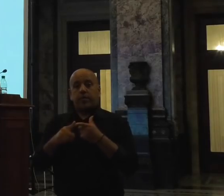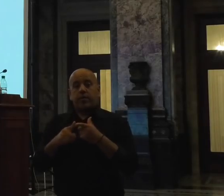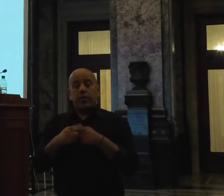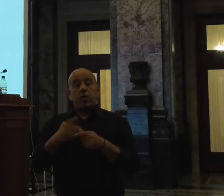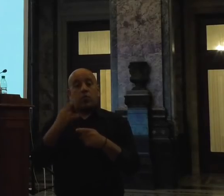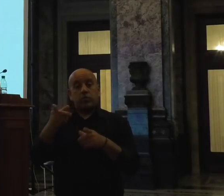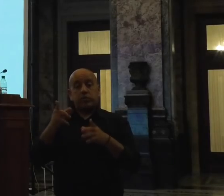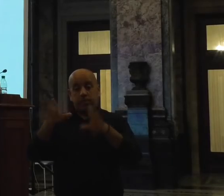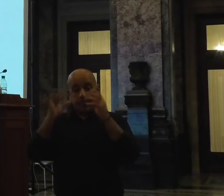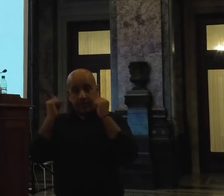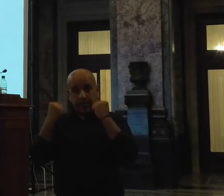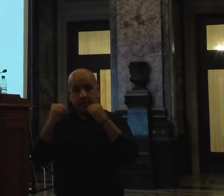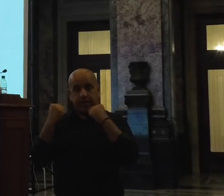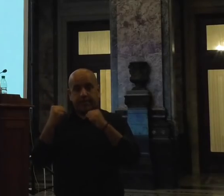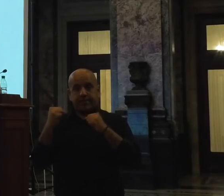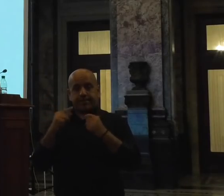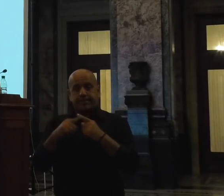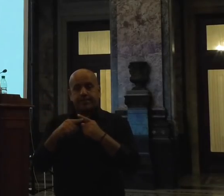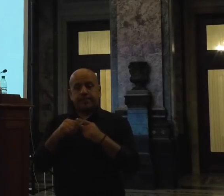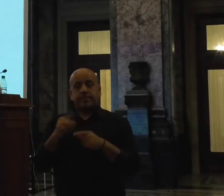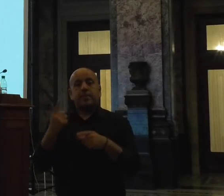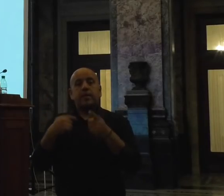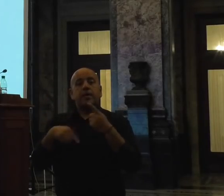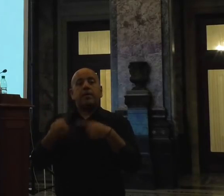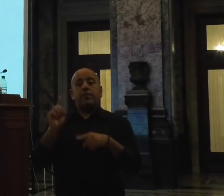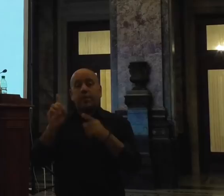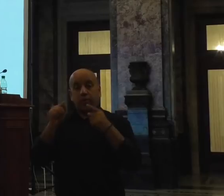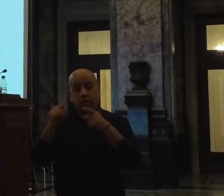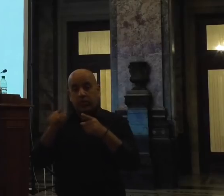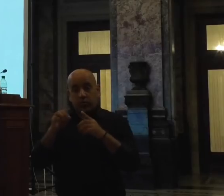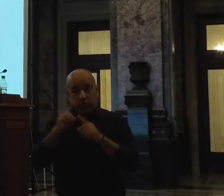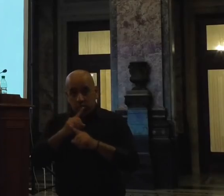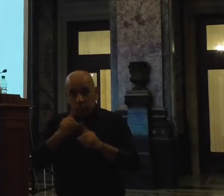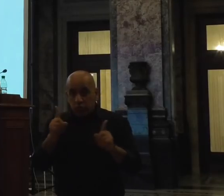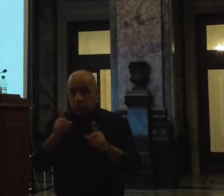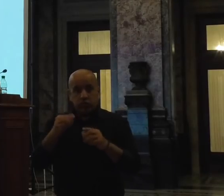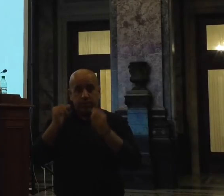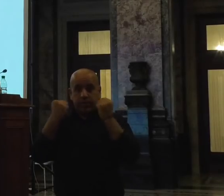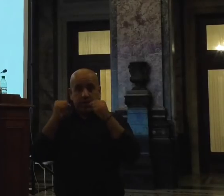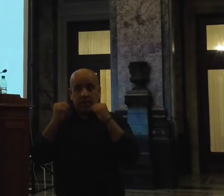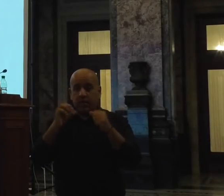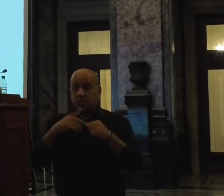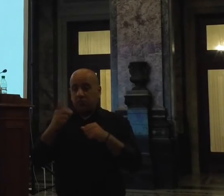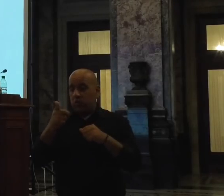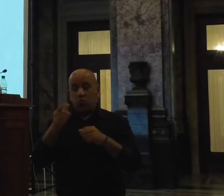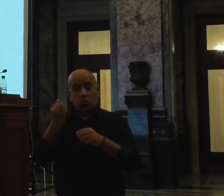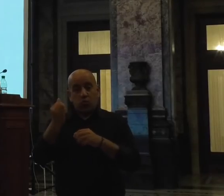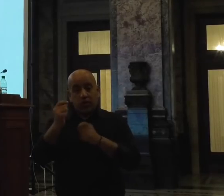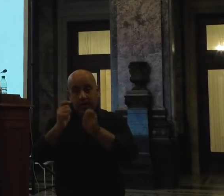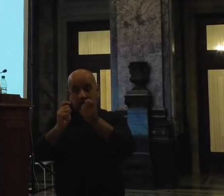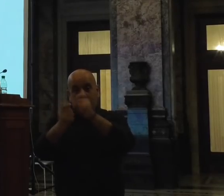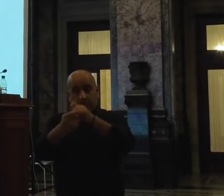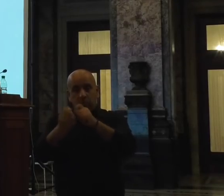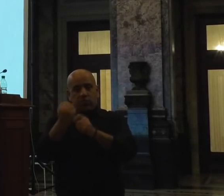se entrena. Pero en el lugar que no se ha entrenado, no hay un cambio significativo. Es decir,